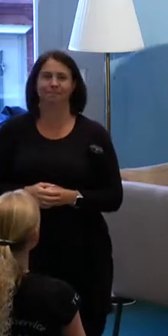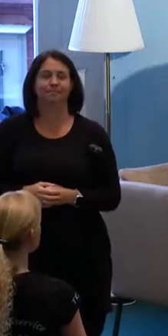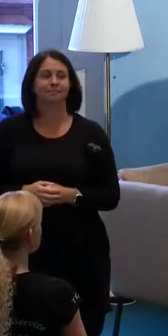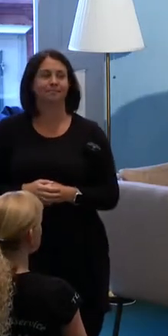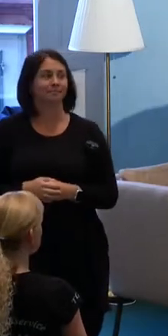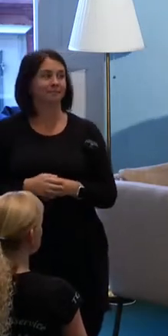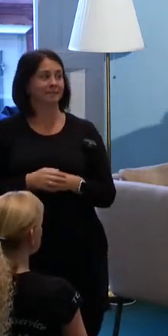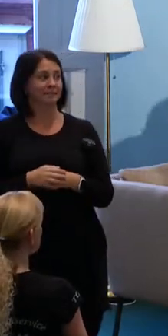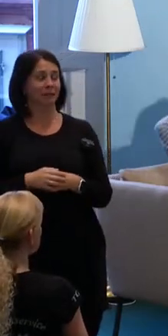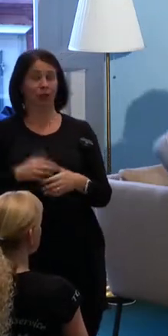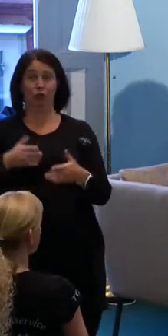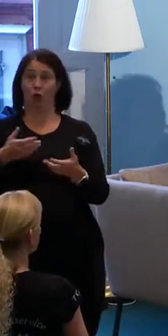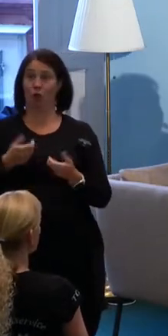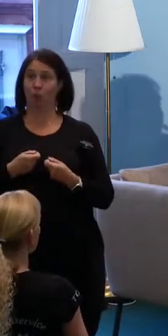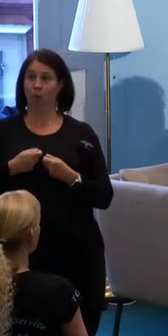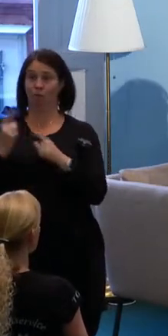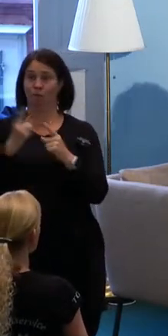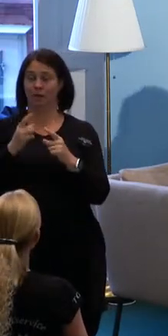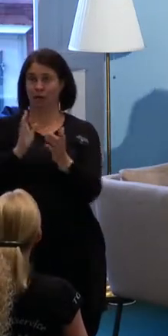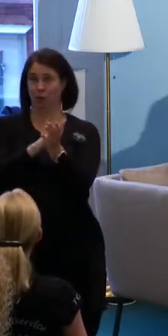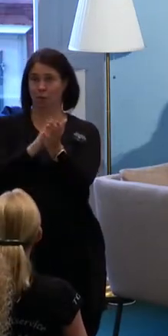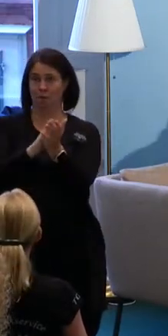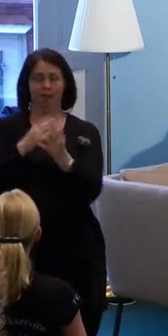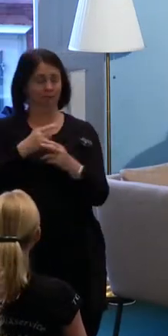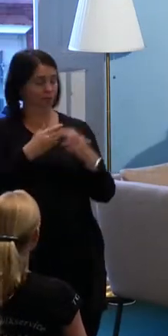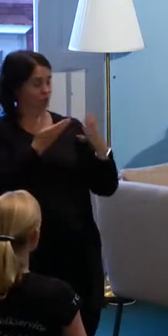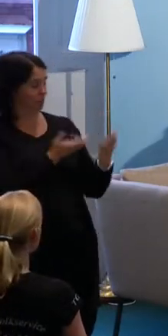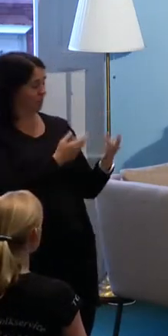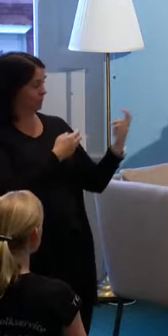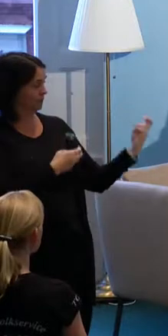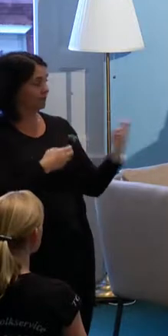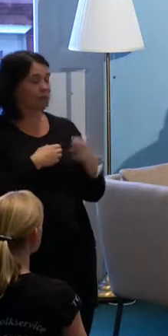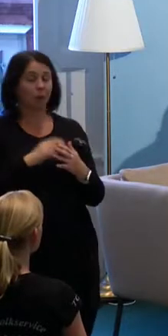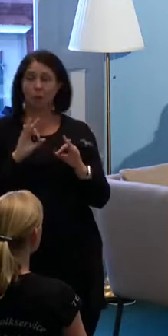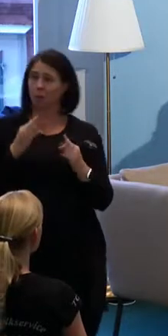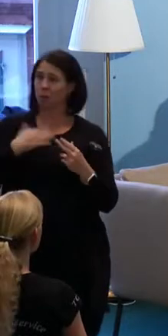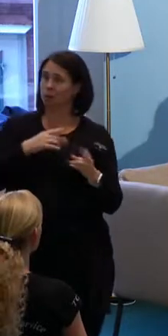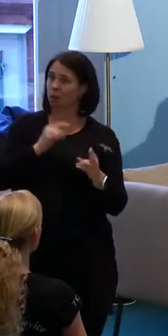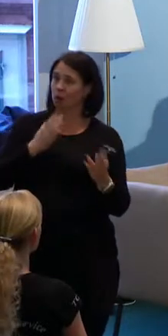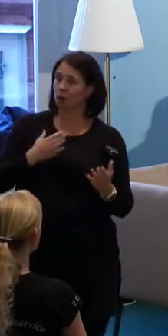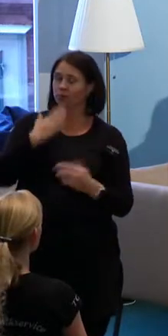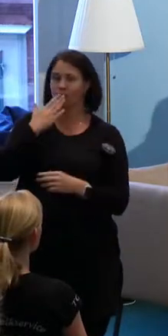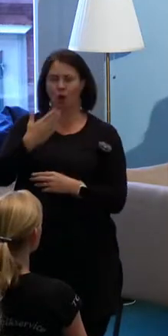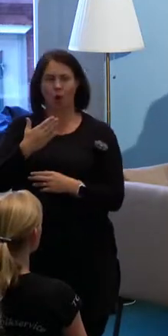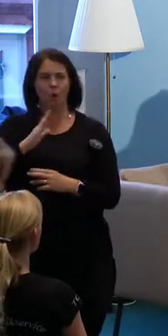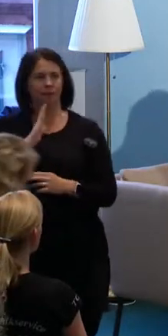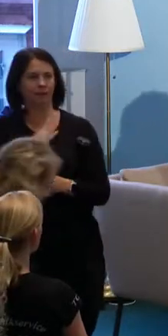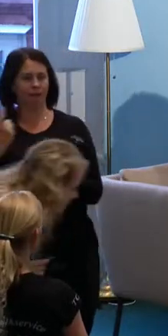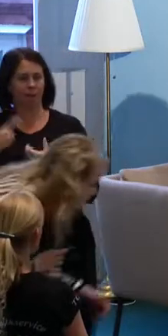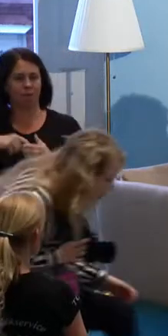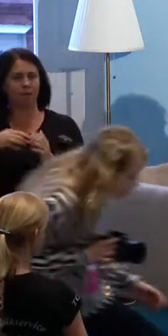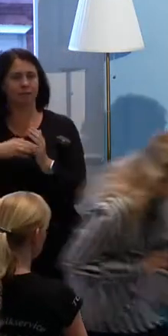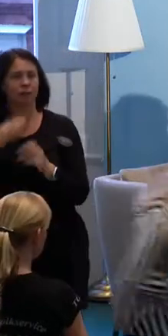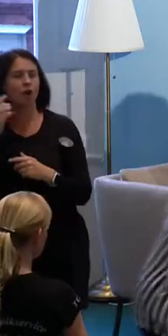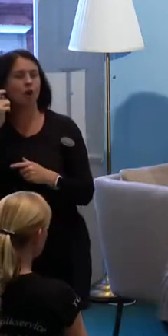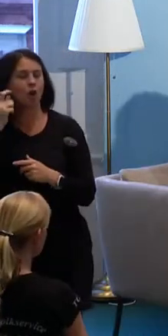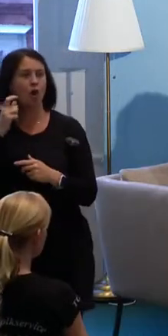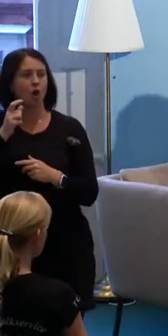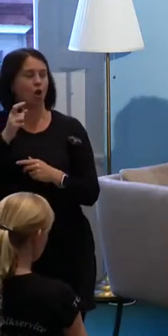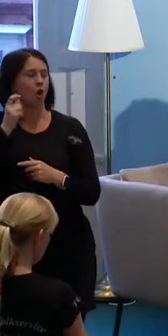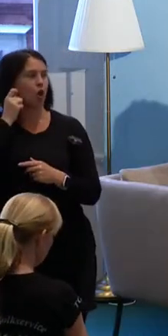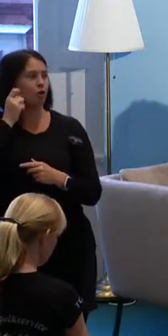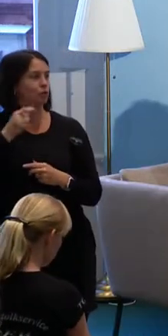och slå den ner här. Ja, funkar den här? Ja, nu funkar. Ja. Läget idag som det heter? Ja, det är jättebra faktiskt. Vad är din koppling till Öresundsregionen? Ja, min mamma är